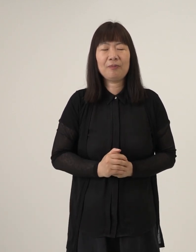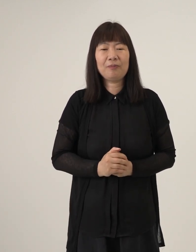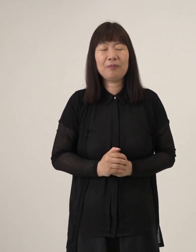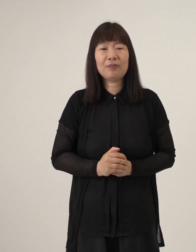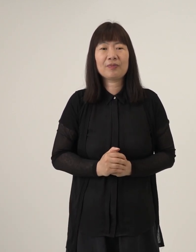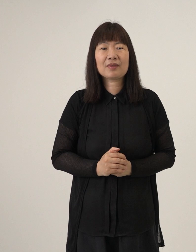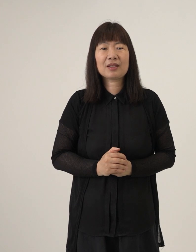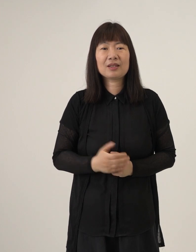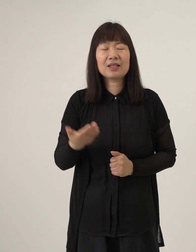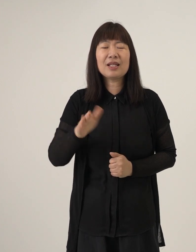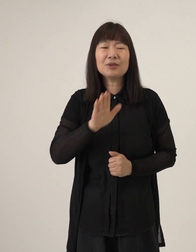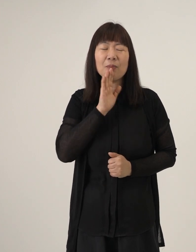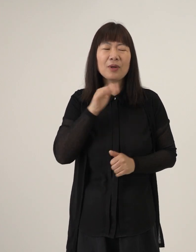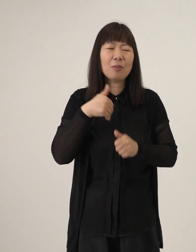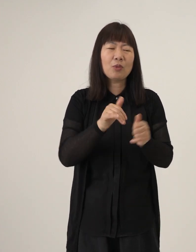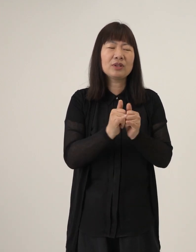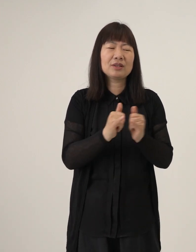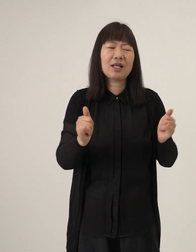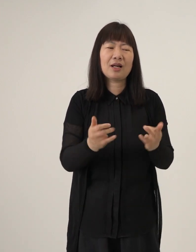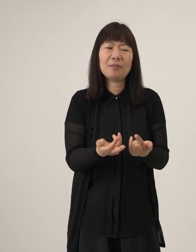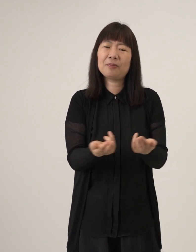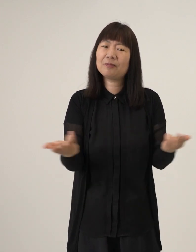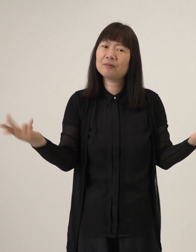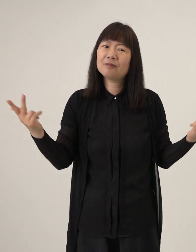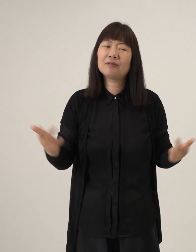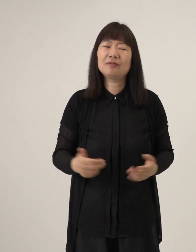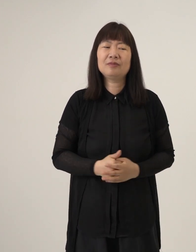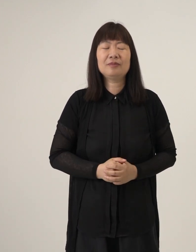그런데 정작 보낼 사람이 없는 거예요.